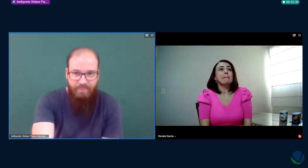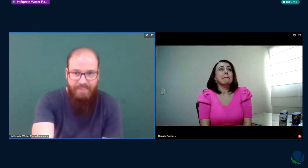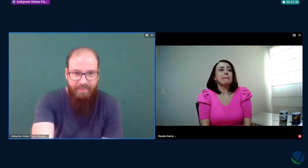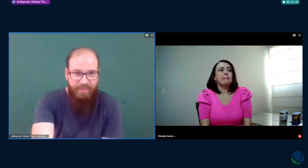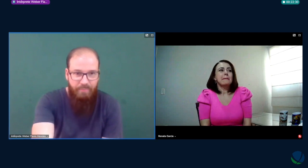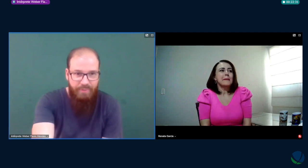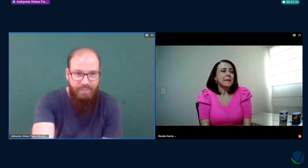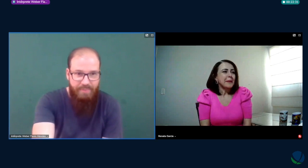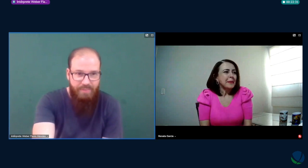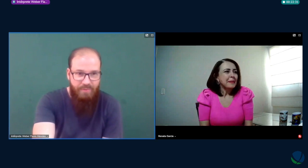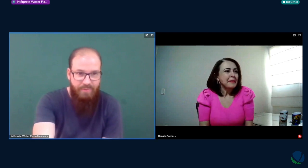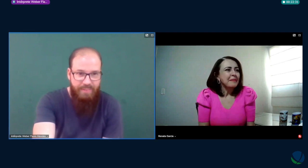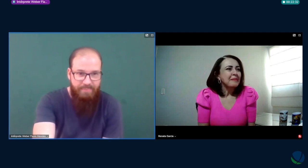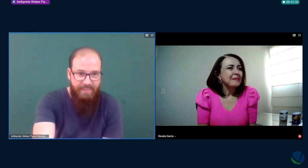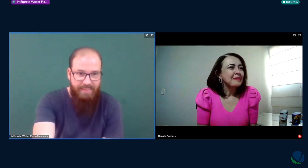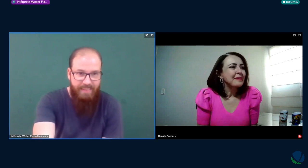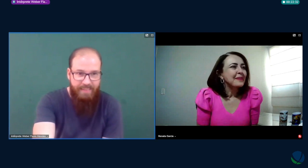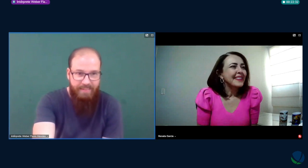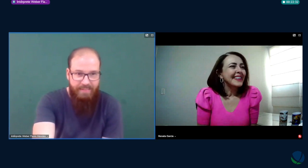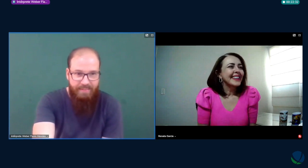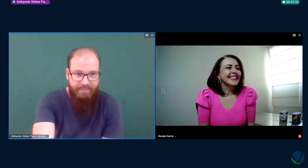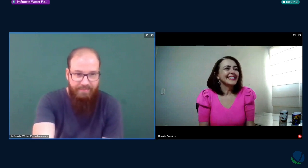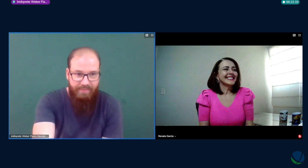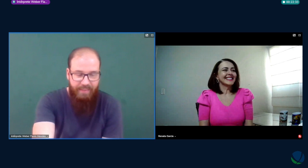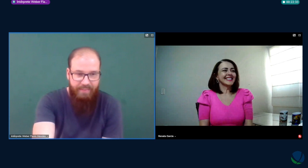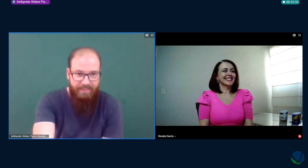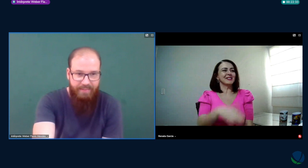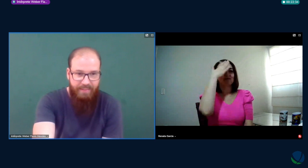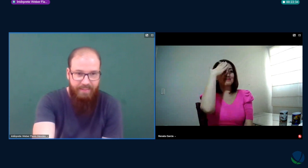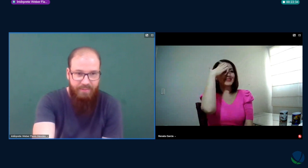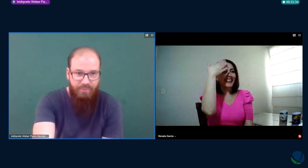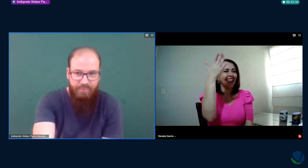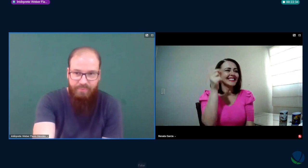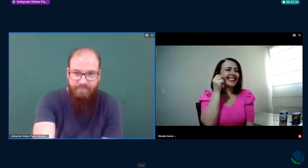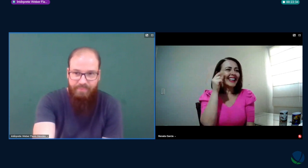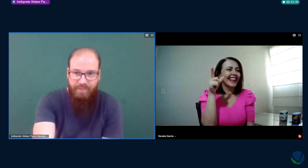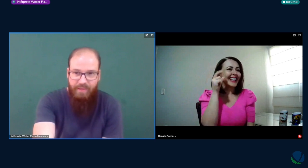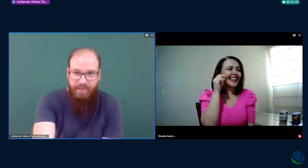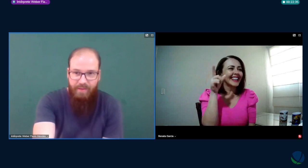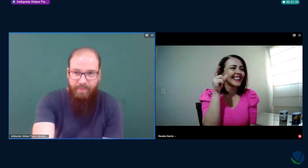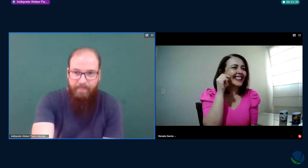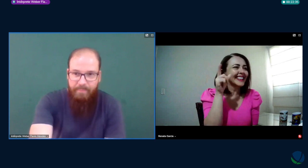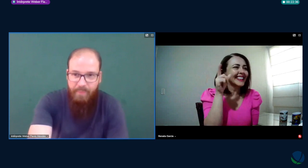Renata disse que está observando muitas pessoas presentes, agradecendo.